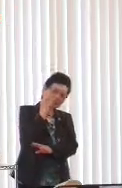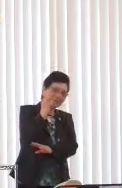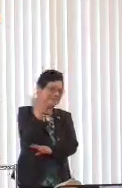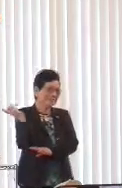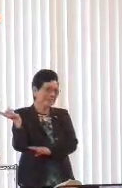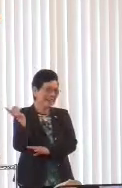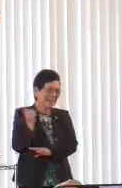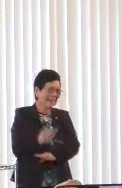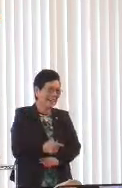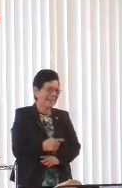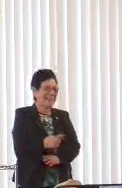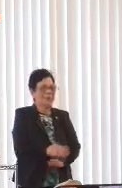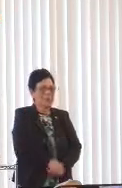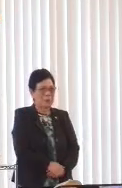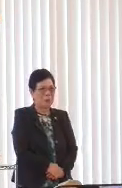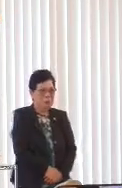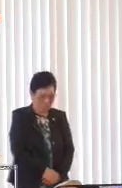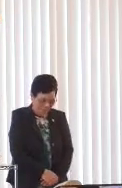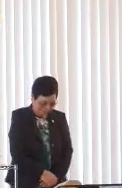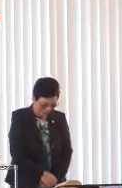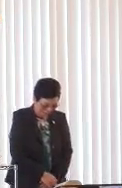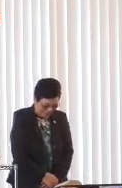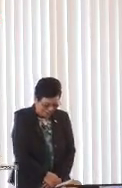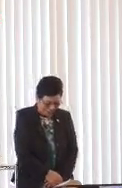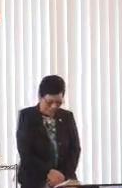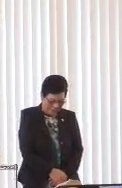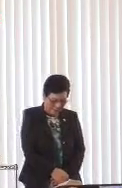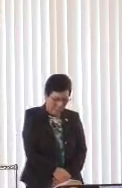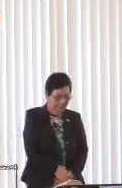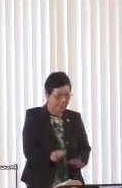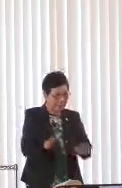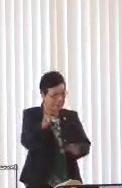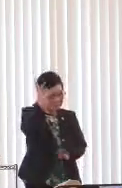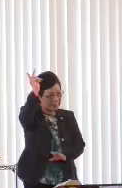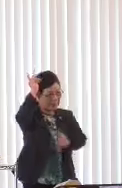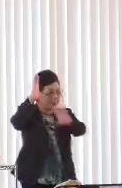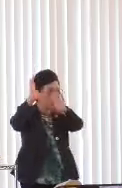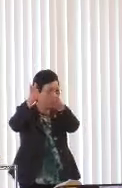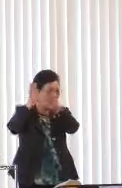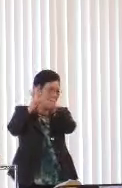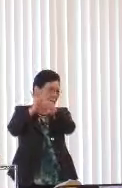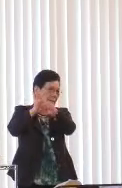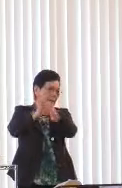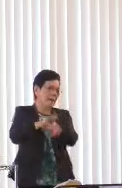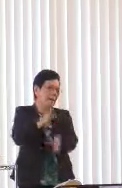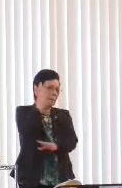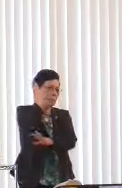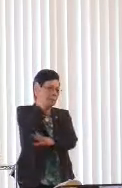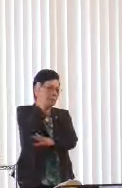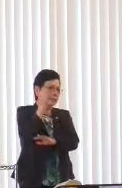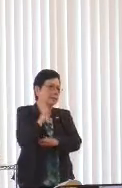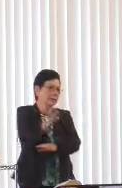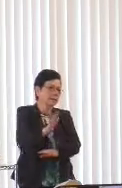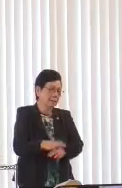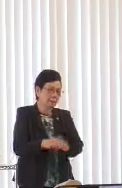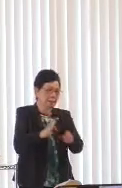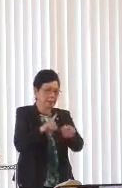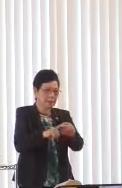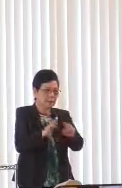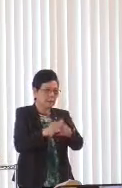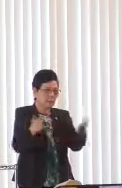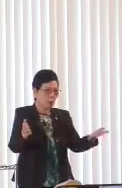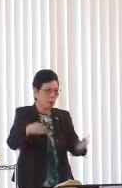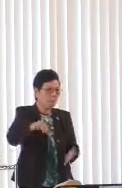思いながら、お話をしたいと思っております。神の国についての今日もお話でありますが、聖書はマタ